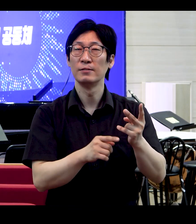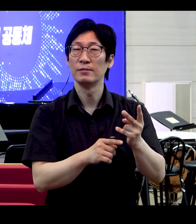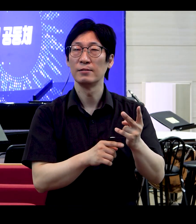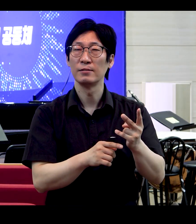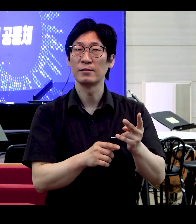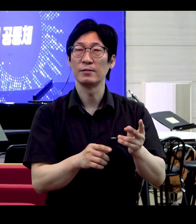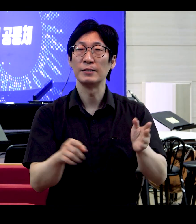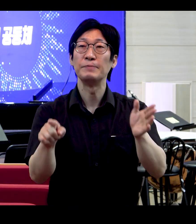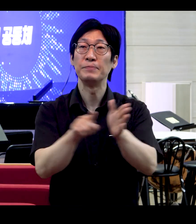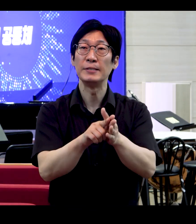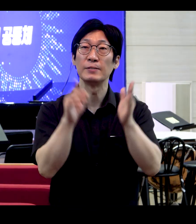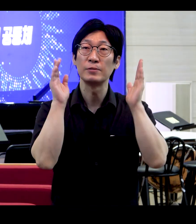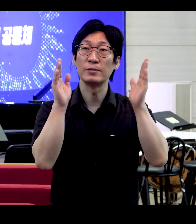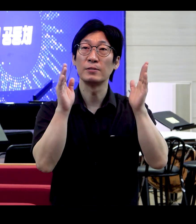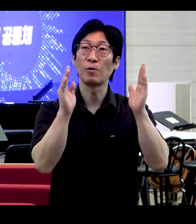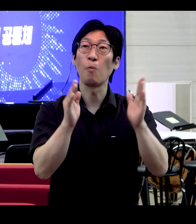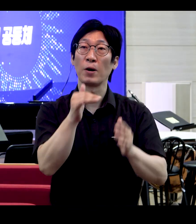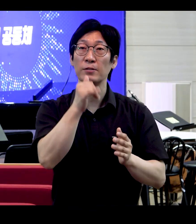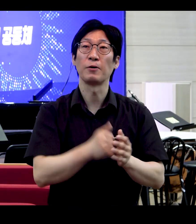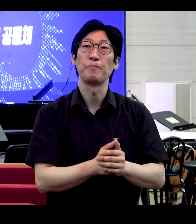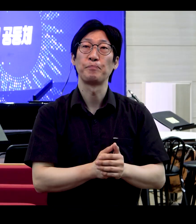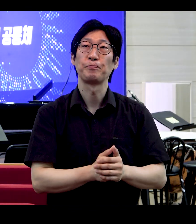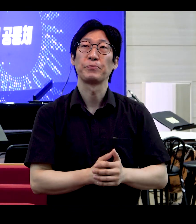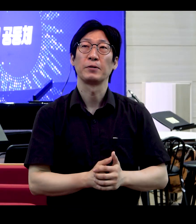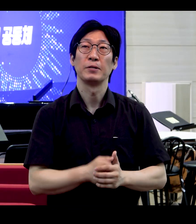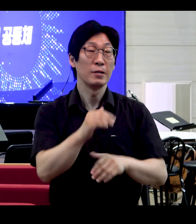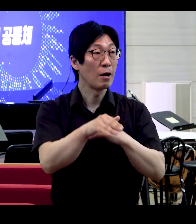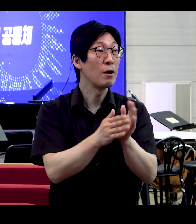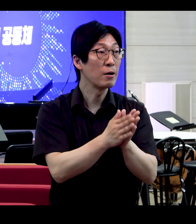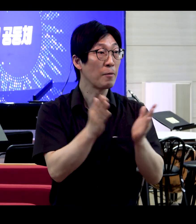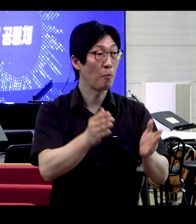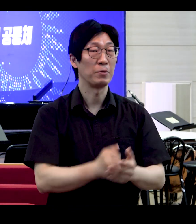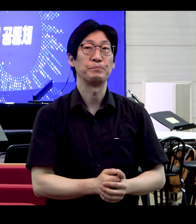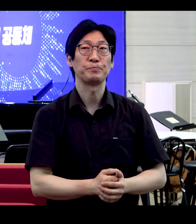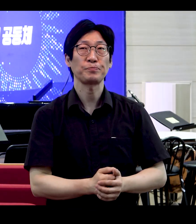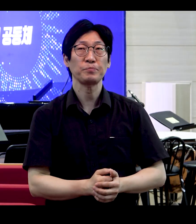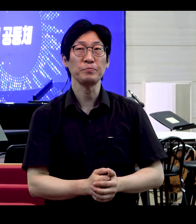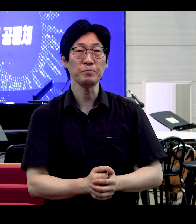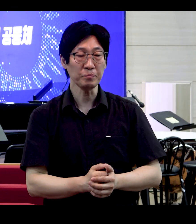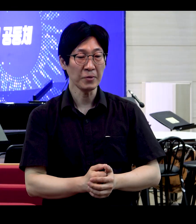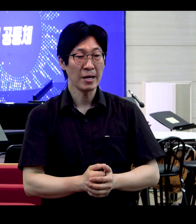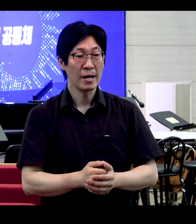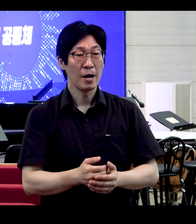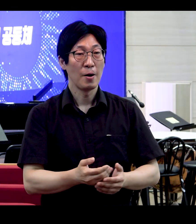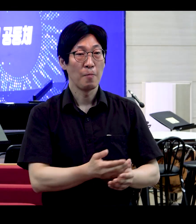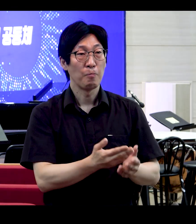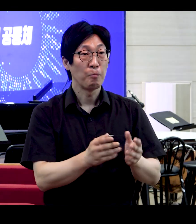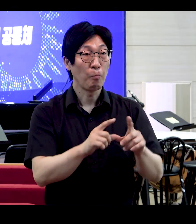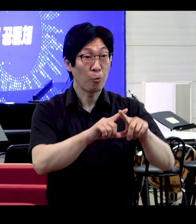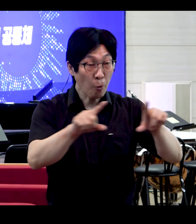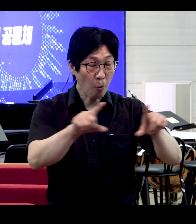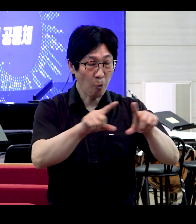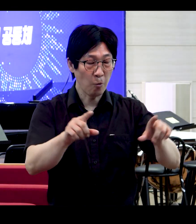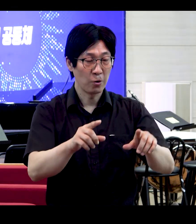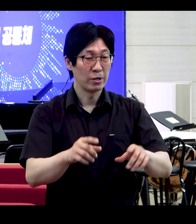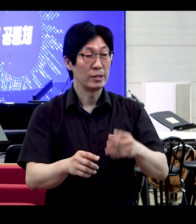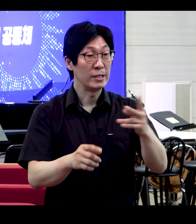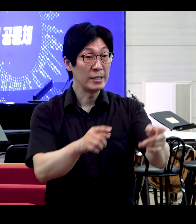두 갈래길 신학. 예, 성경은 보면요, 이야기하는 게 뭡니까? 내가 네 앞에 두 갈래길을 둔다. 하나는